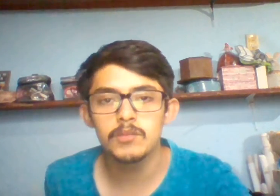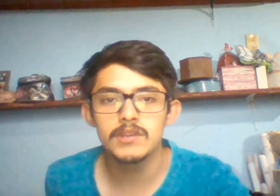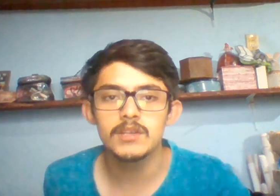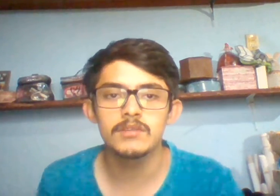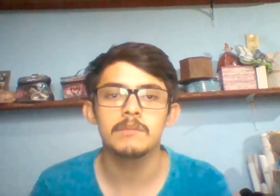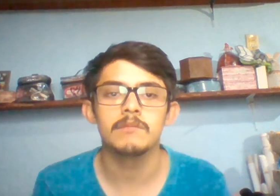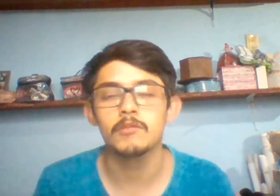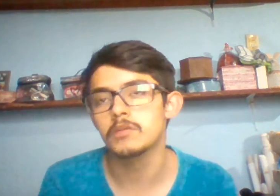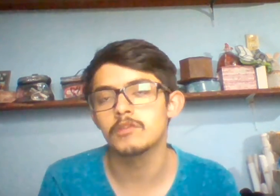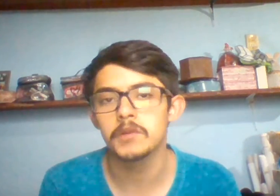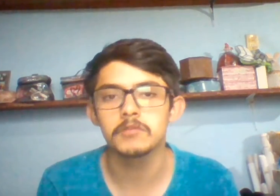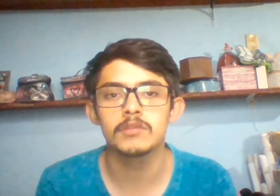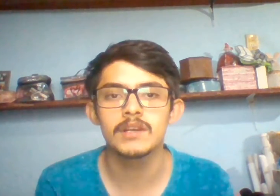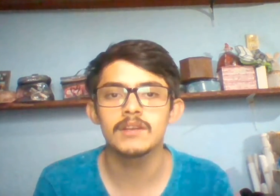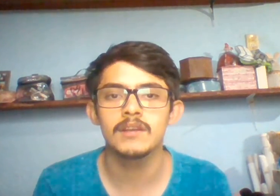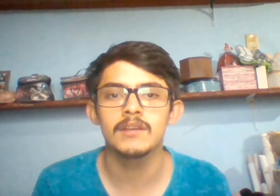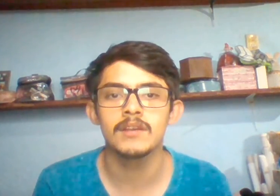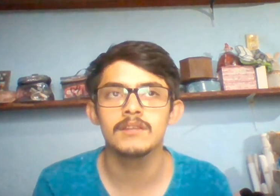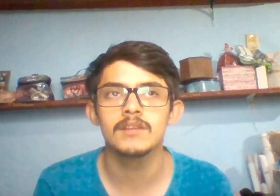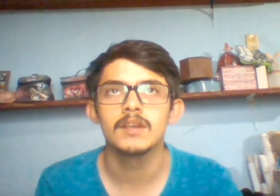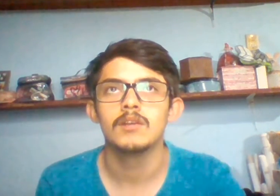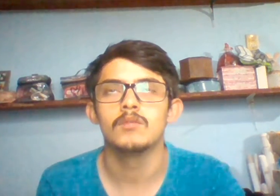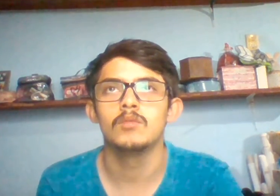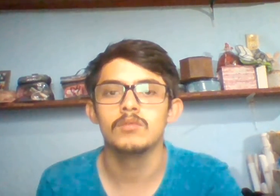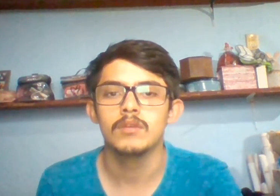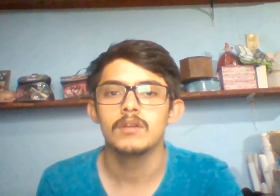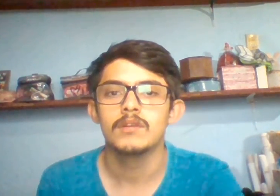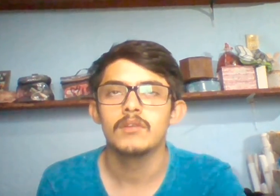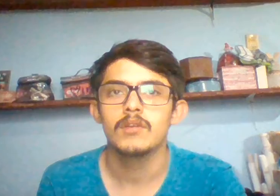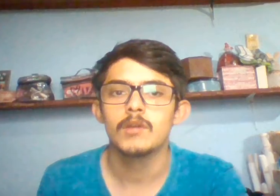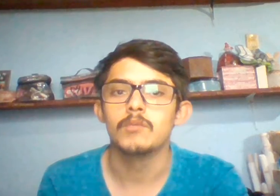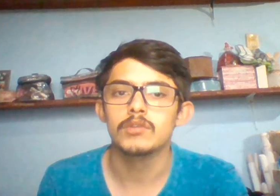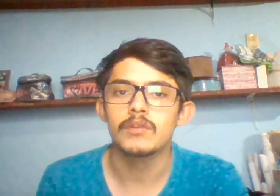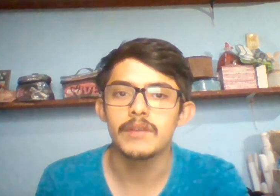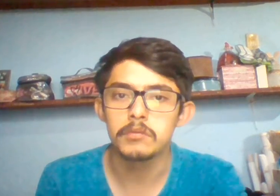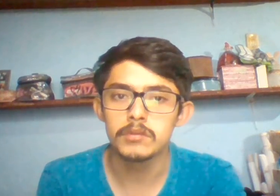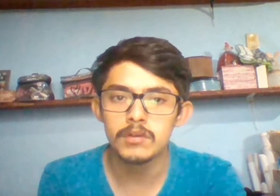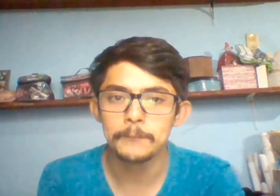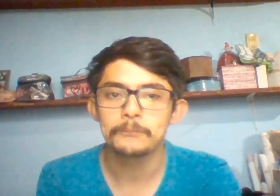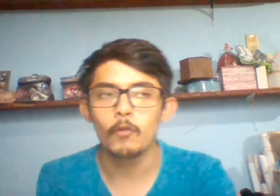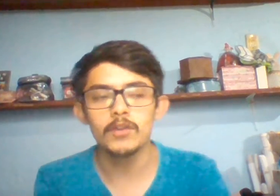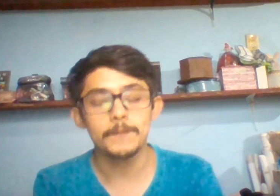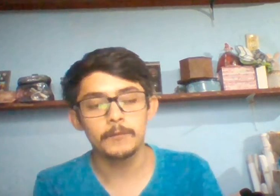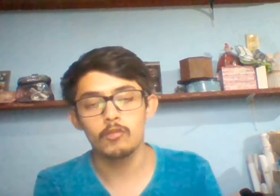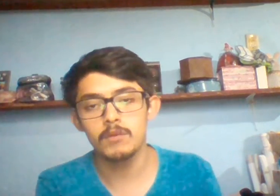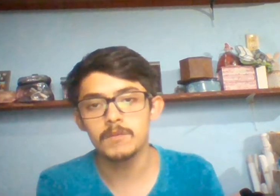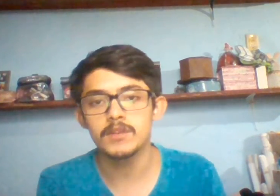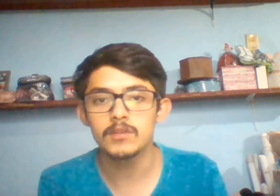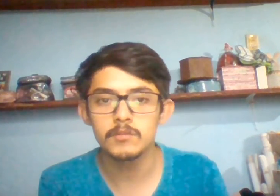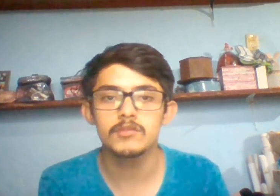de ello, bueno, nos preguntó qué es un motor reductor. Bueno, lo estuve investigando mucho,